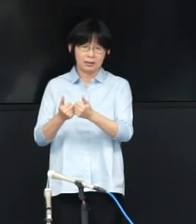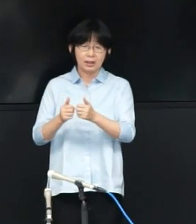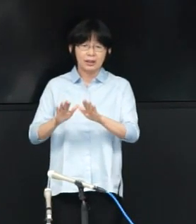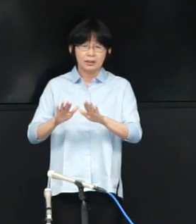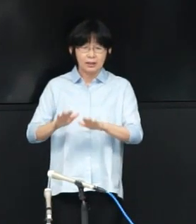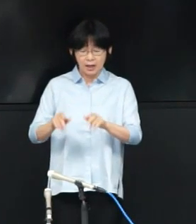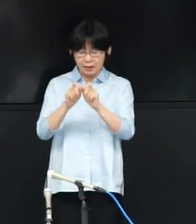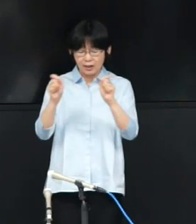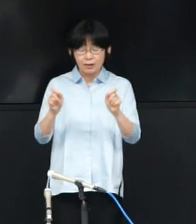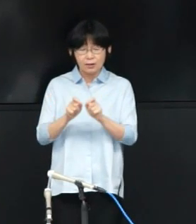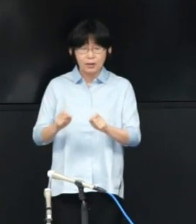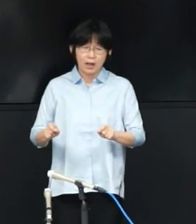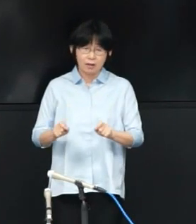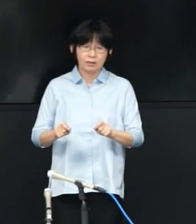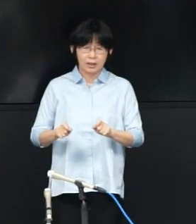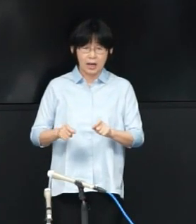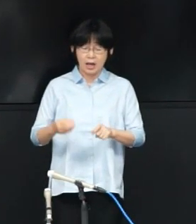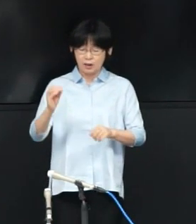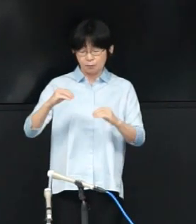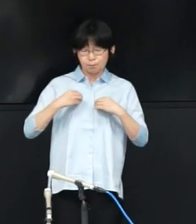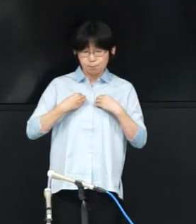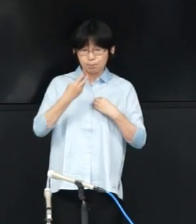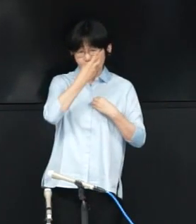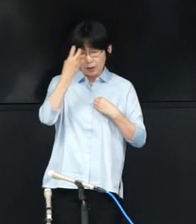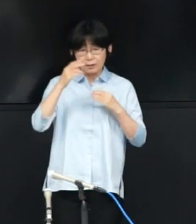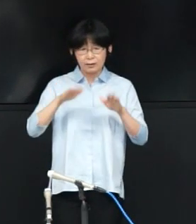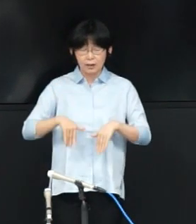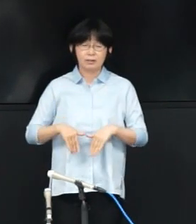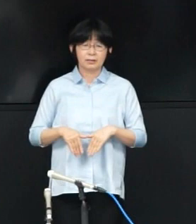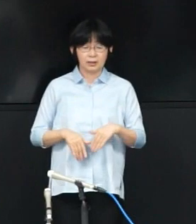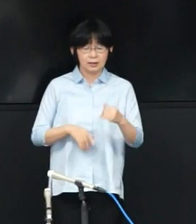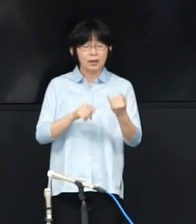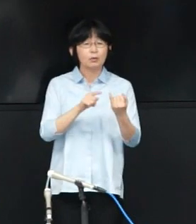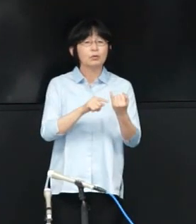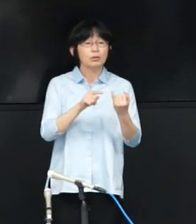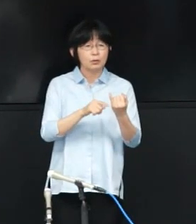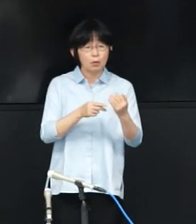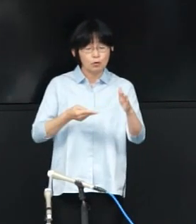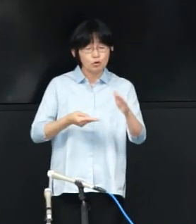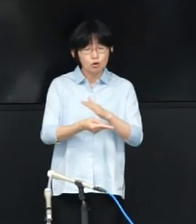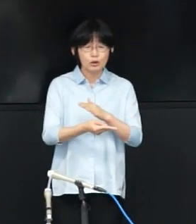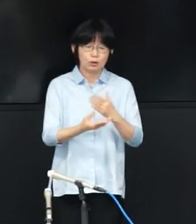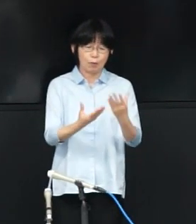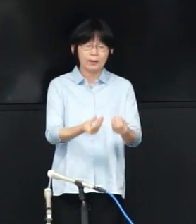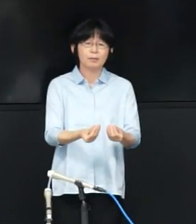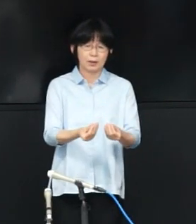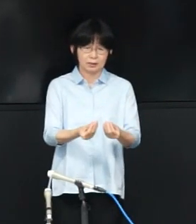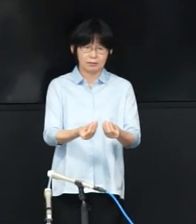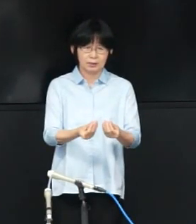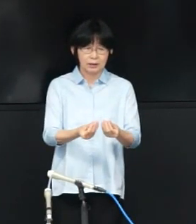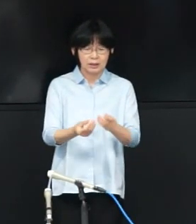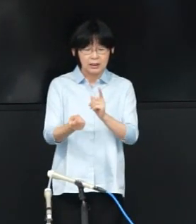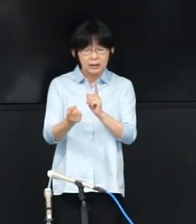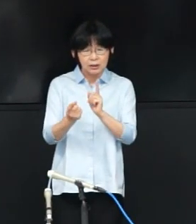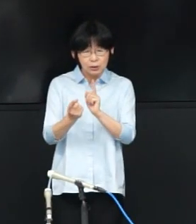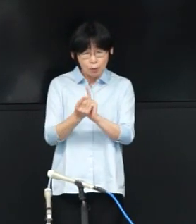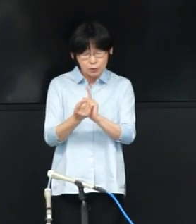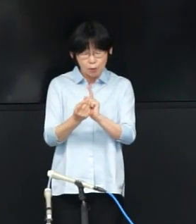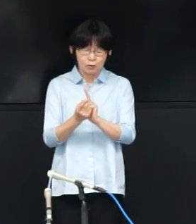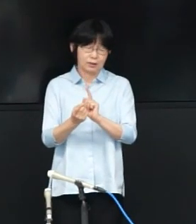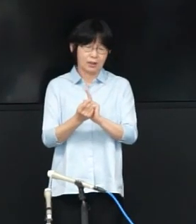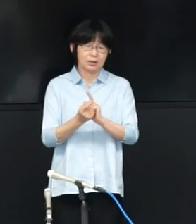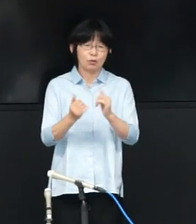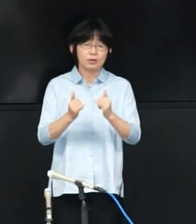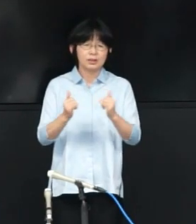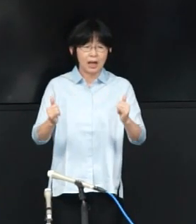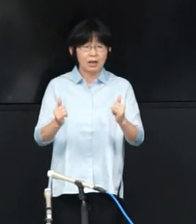。この方もすでに県内の感染症指定医療機関に入院済みでございます。濃厚接触者は現時点